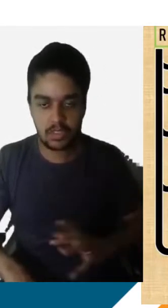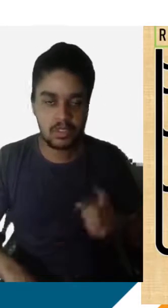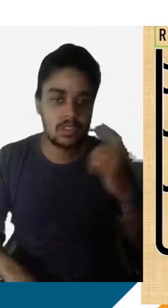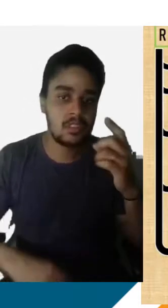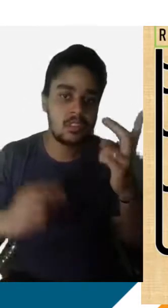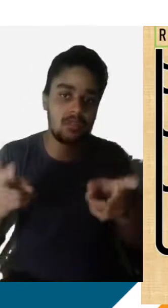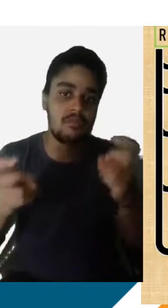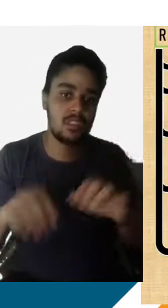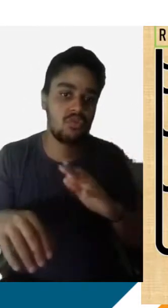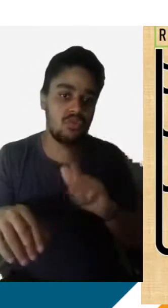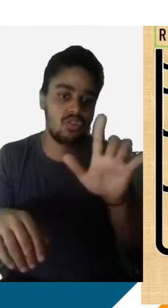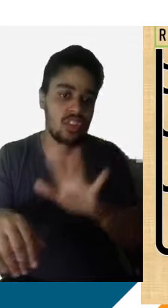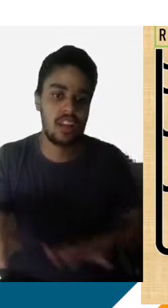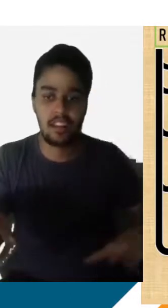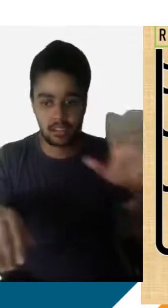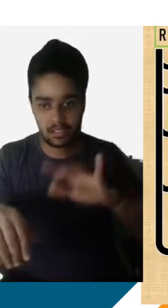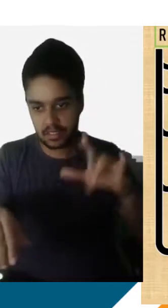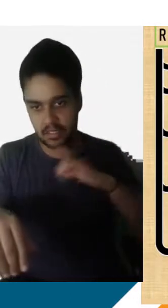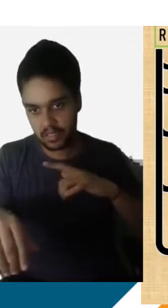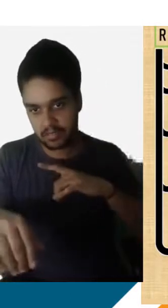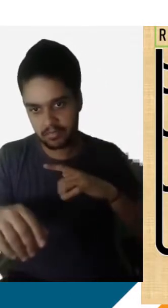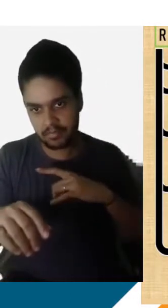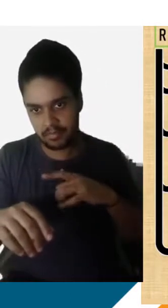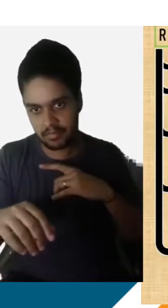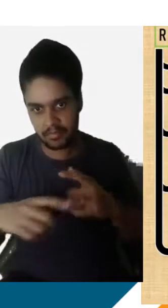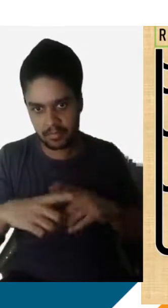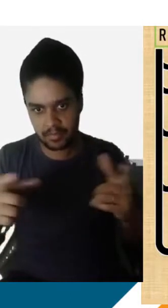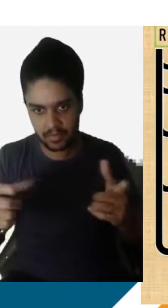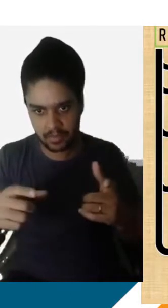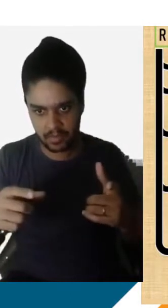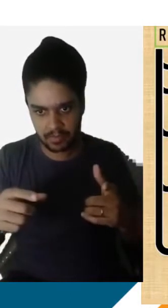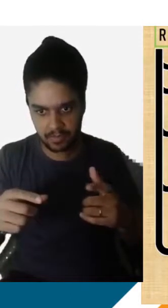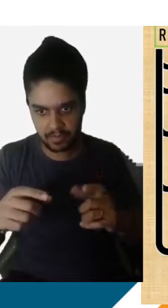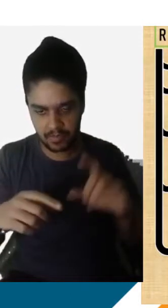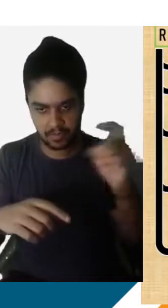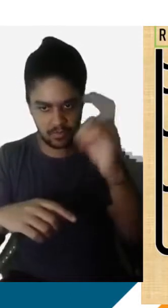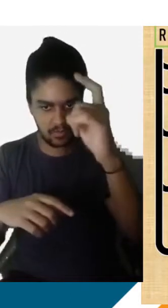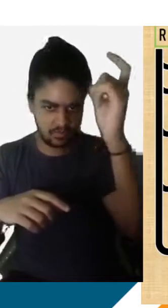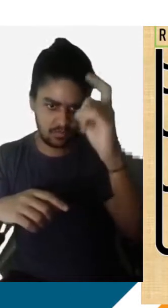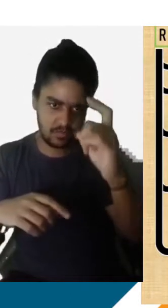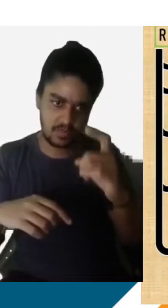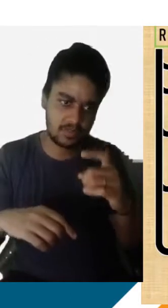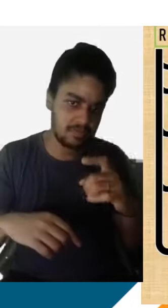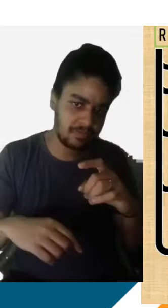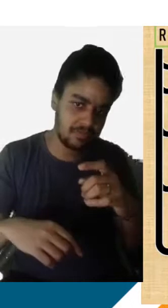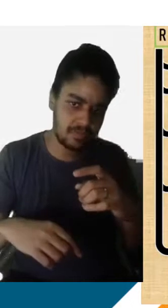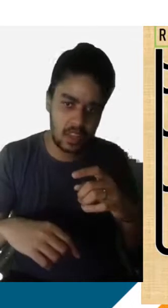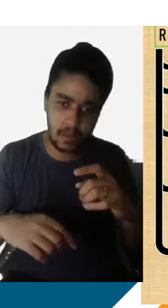gente olha em geral, há o predomínio, né, de altitudes baixas e